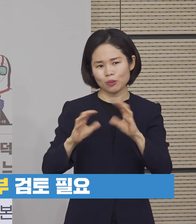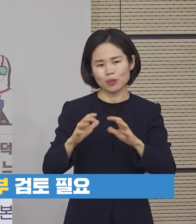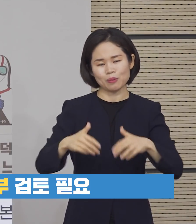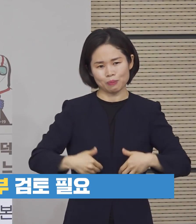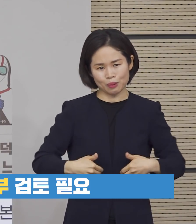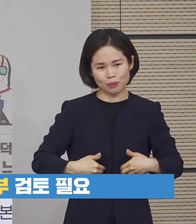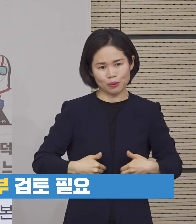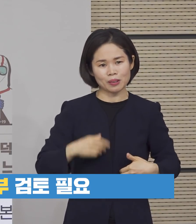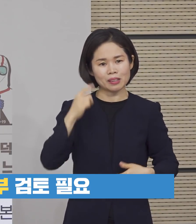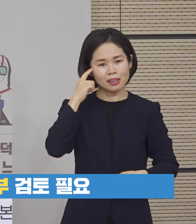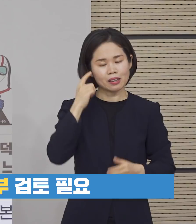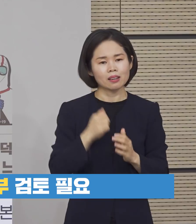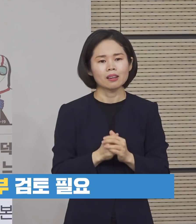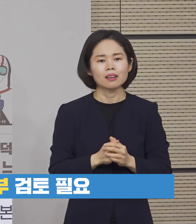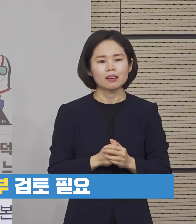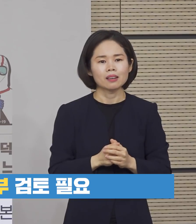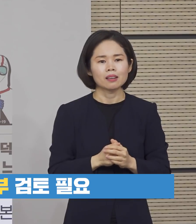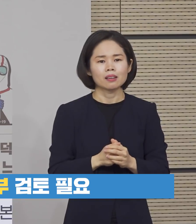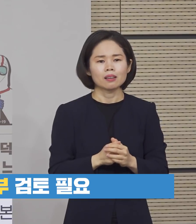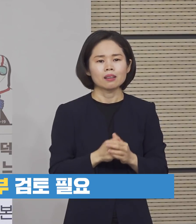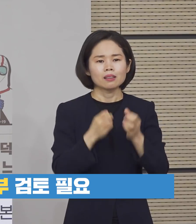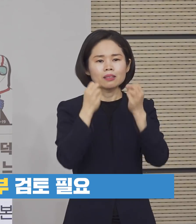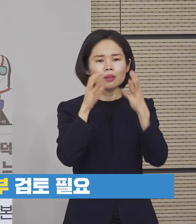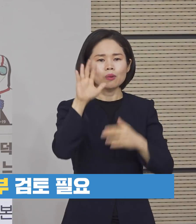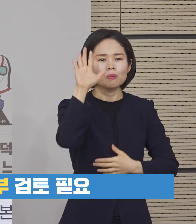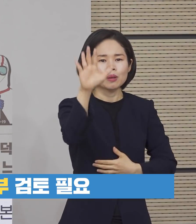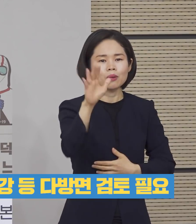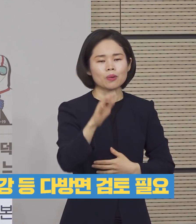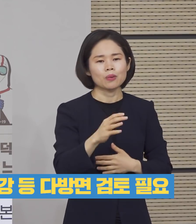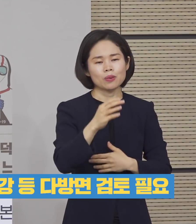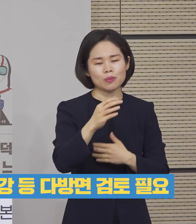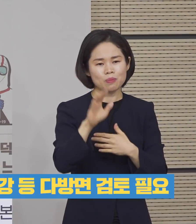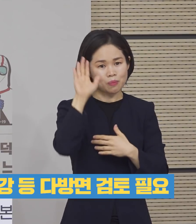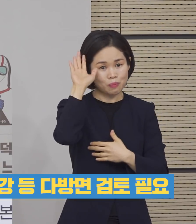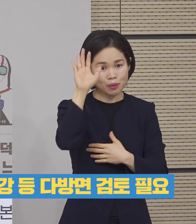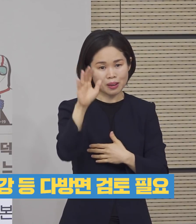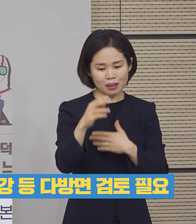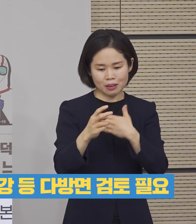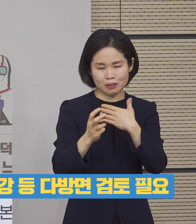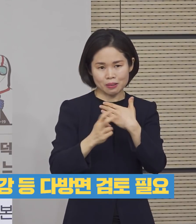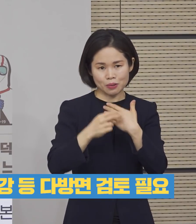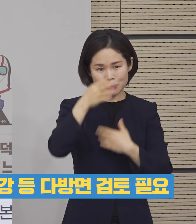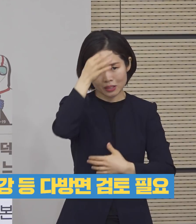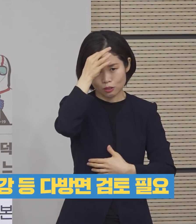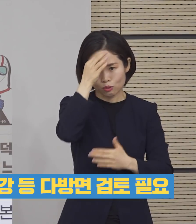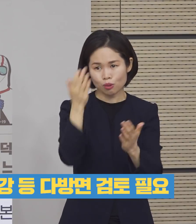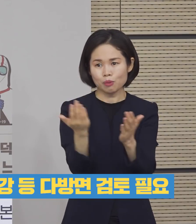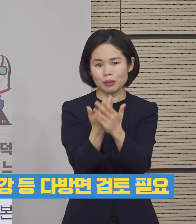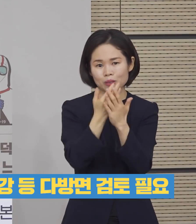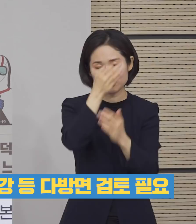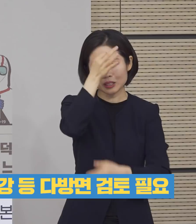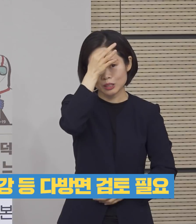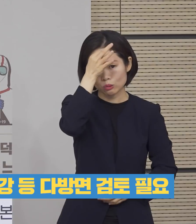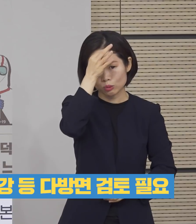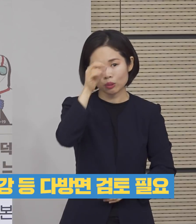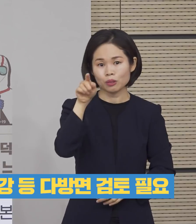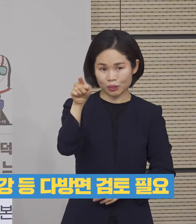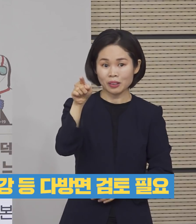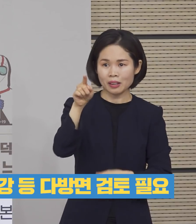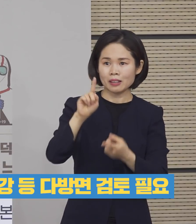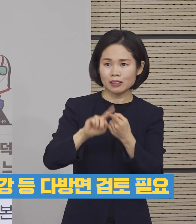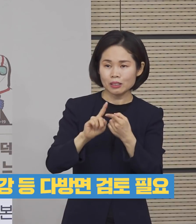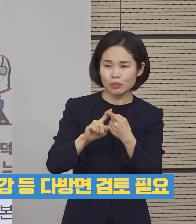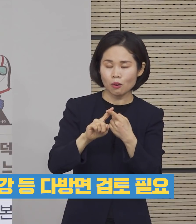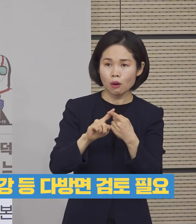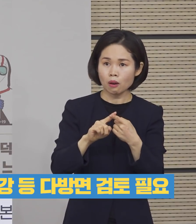검토되고 논의가 필요한 사안이라고 생각을 합니다. 새로운 이러한 미래의 의료 기술들, 또 발전적인 그